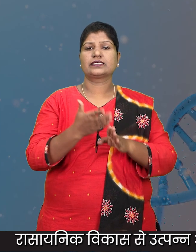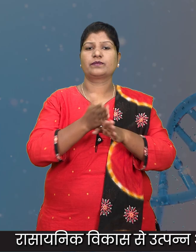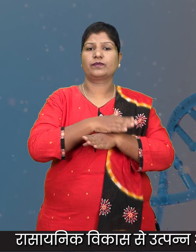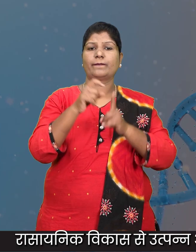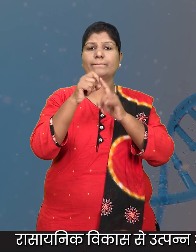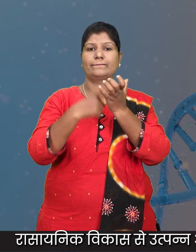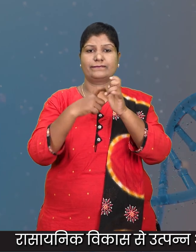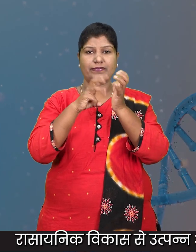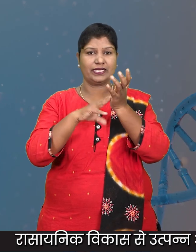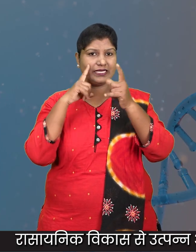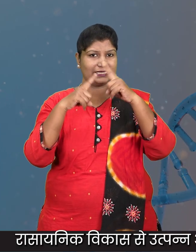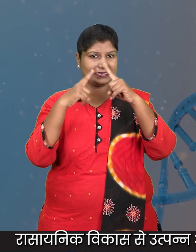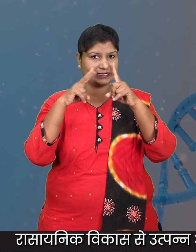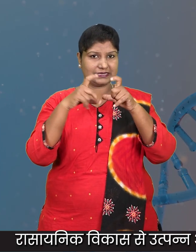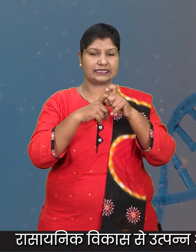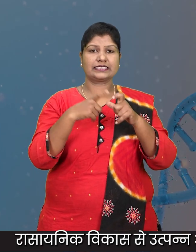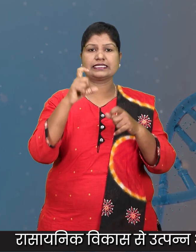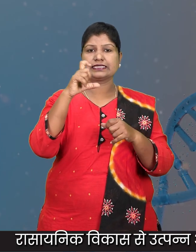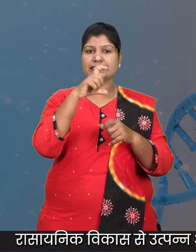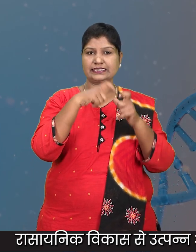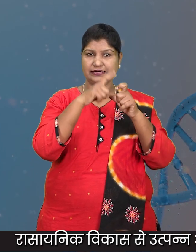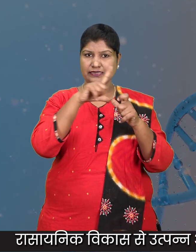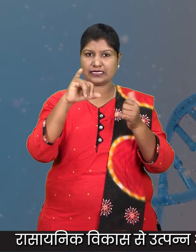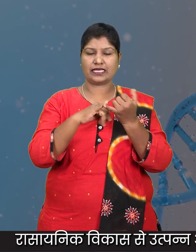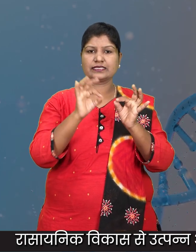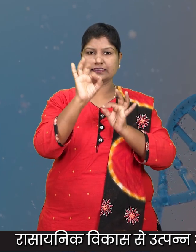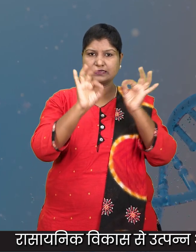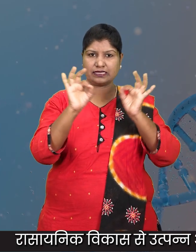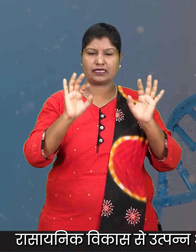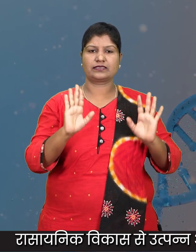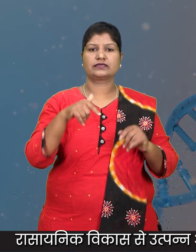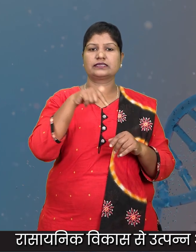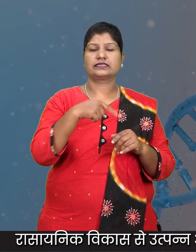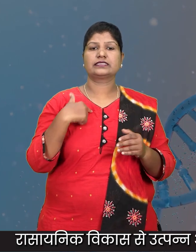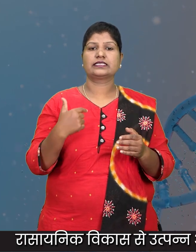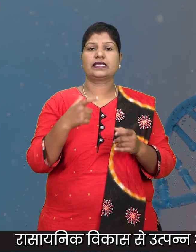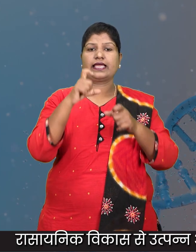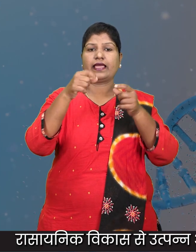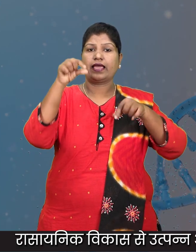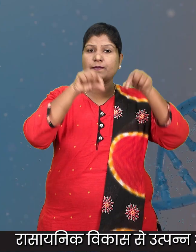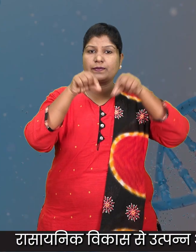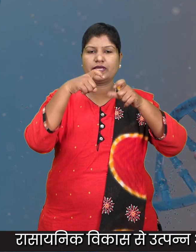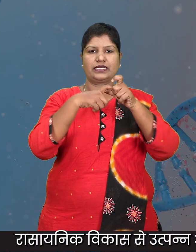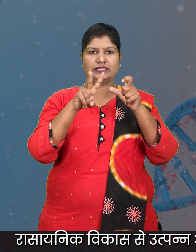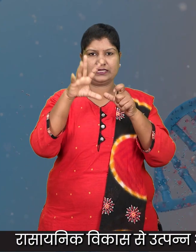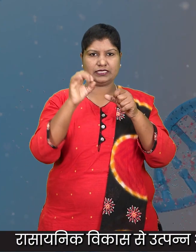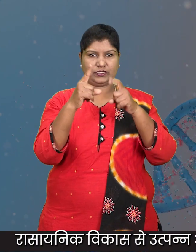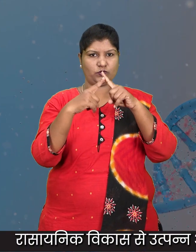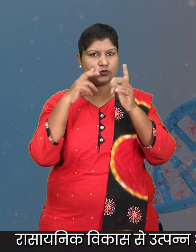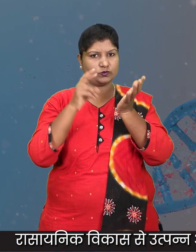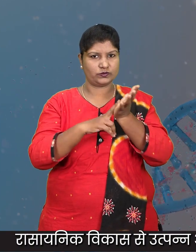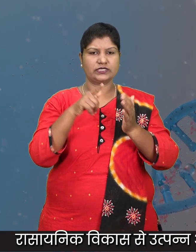रासायनिक विकास से उत्पन्न आदमी कोशिकाओं ने धीरे धीरे जीवाणु, शैवाल,